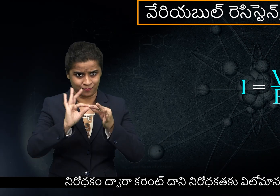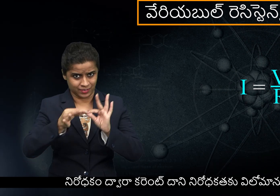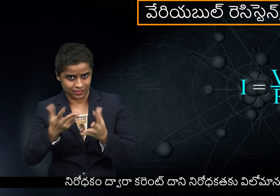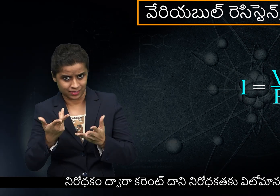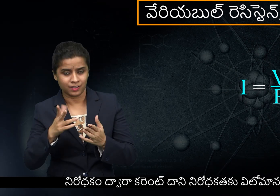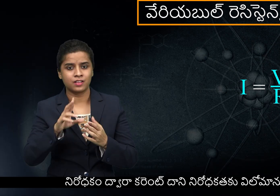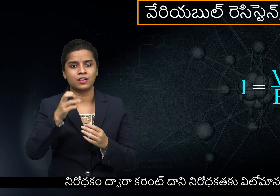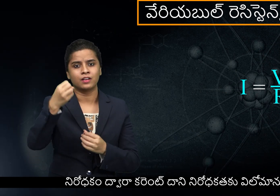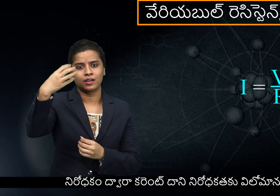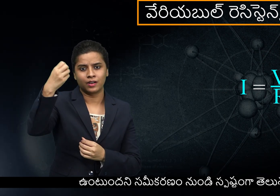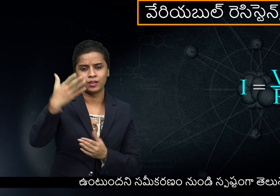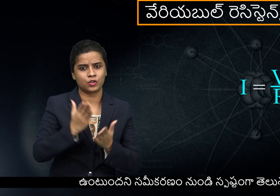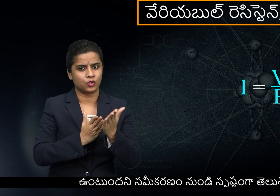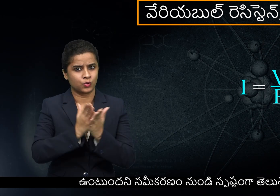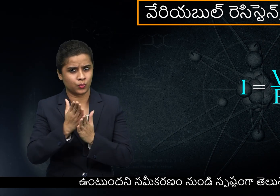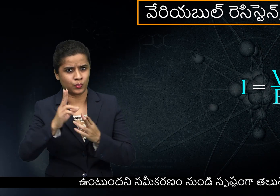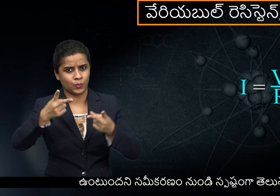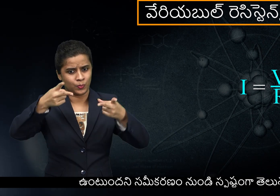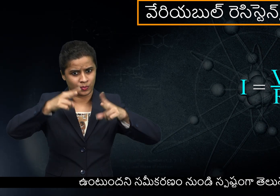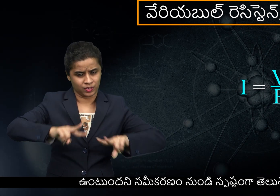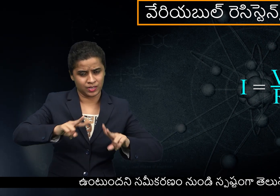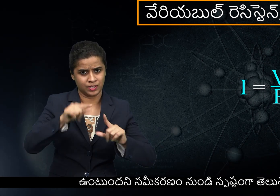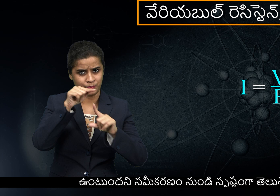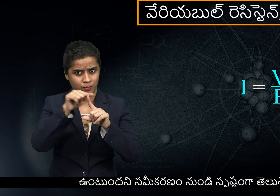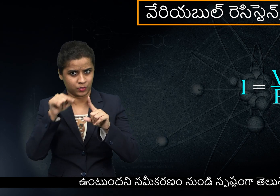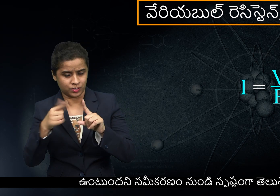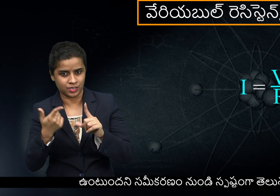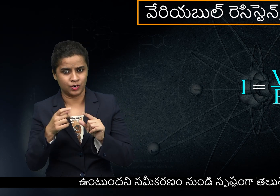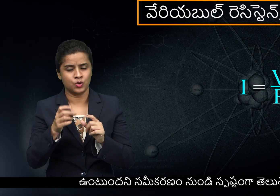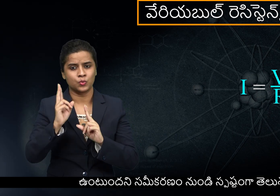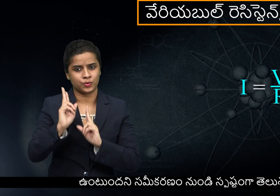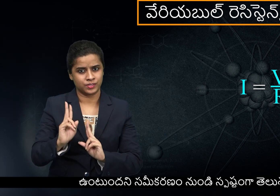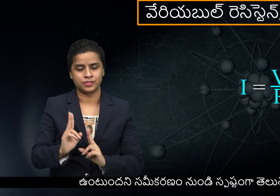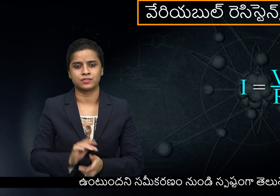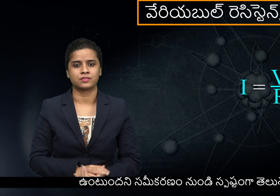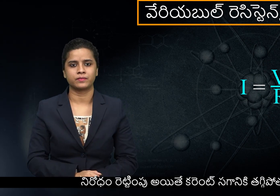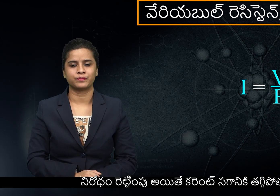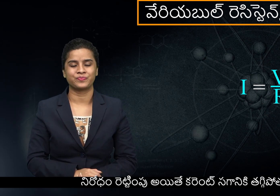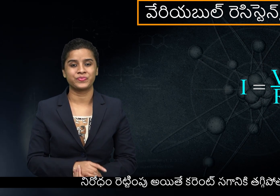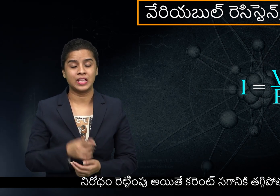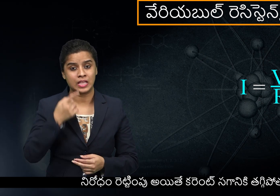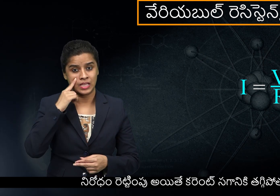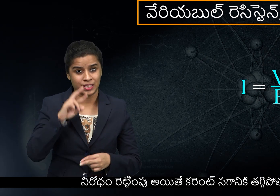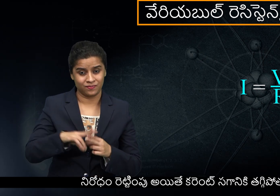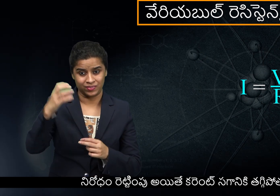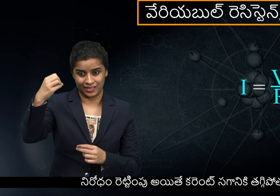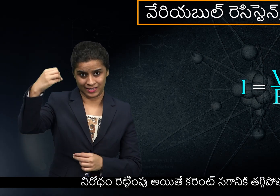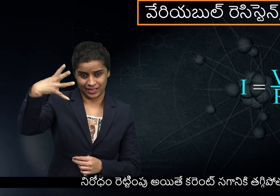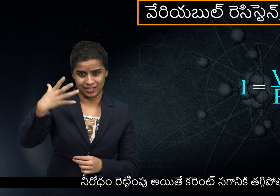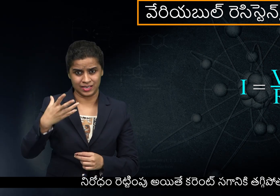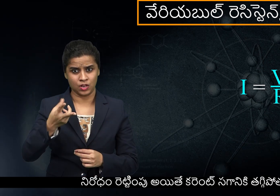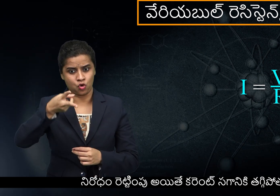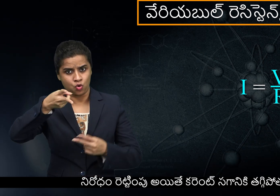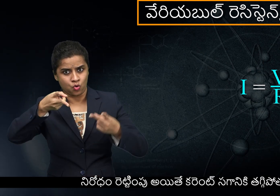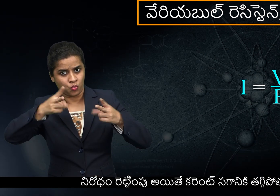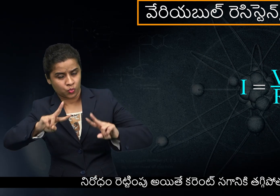నిరోధకతకు విలోమానుపాతంలో ఉంటుందని సమీకరణం నుండి స్పష్టంగా తెలుస్తుంది. నిరోధం రెట్టింపు అయితే